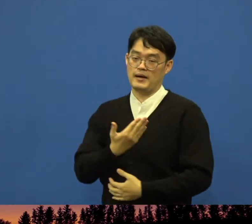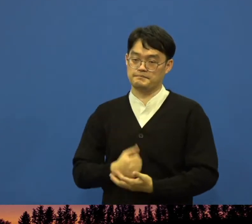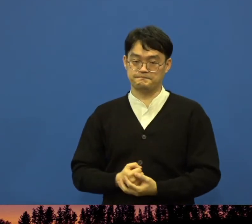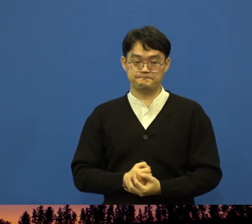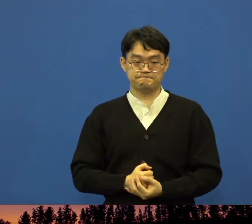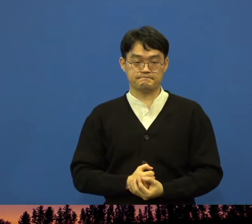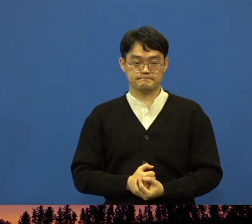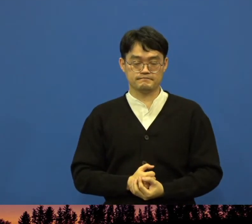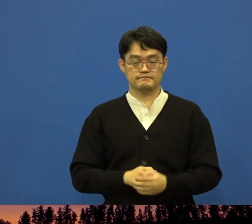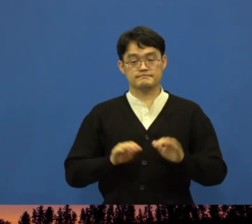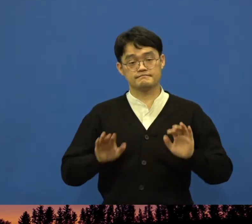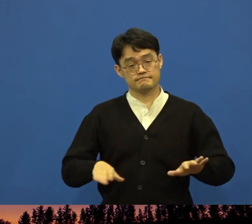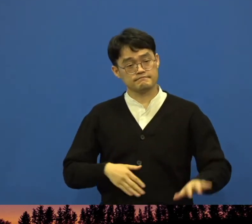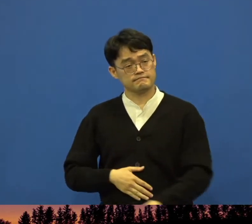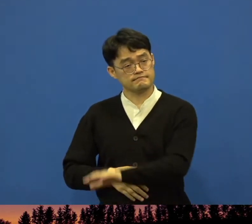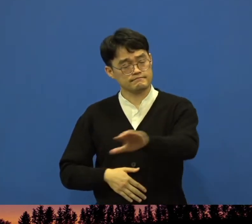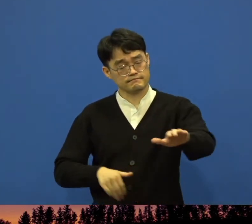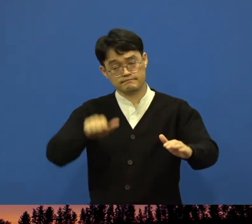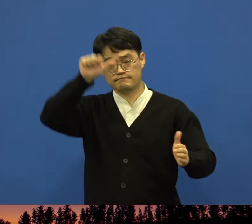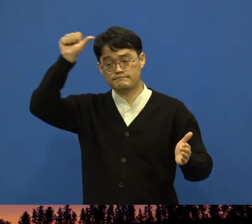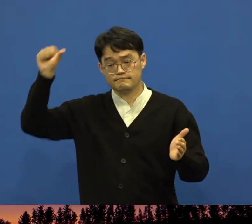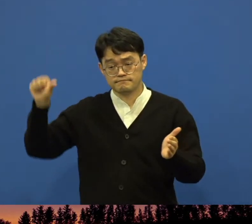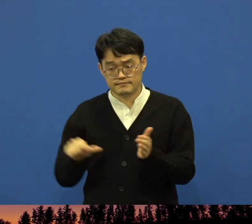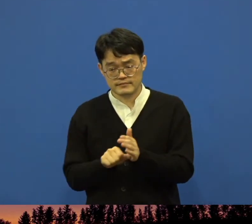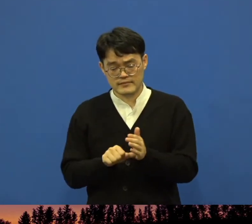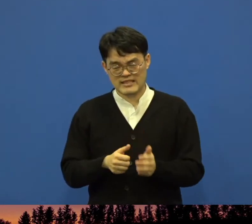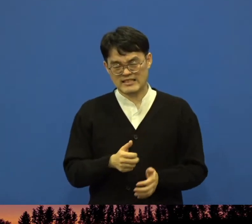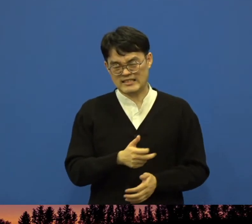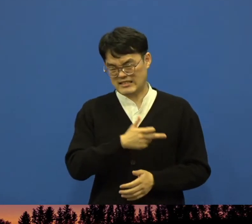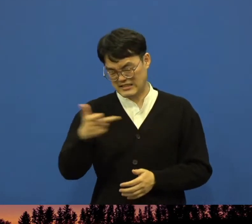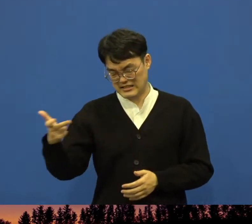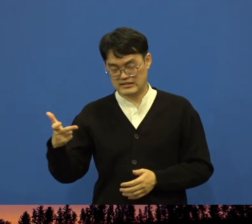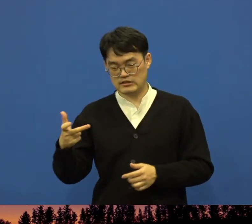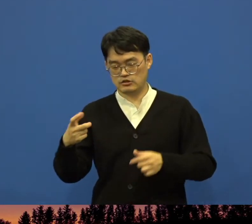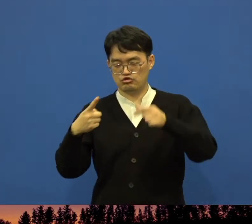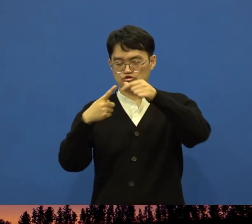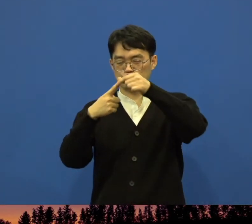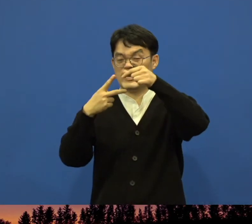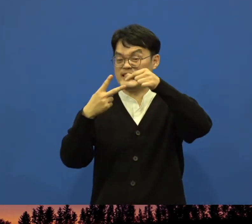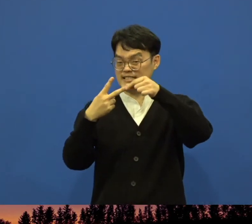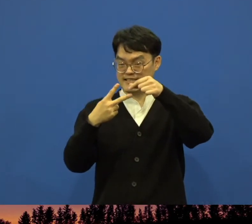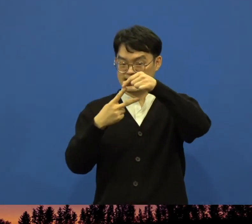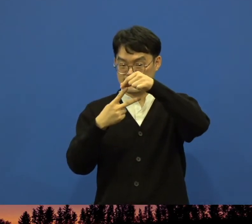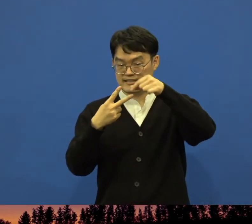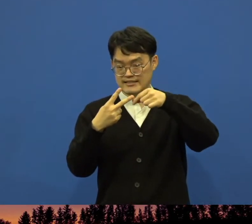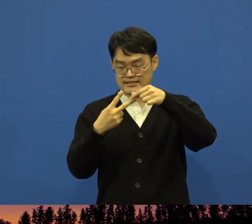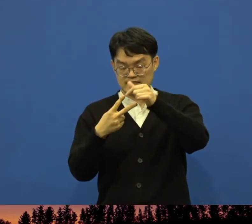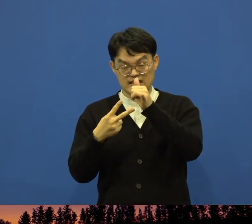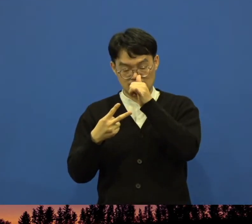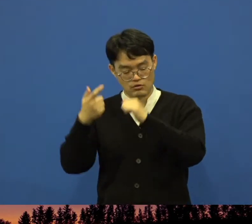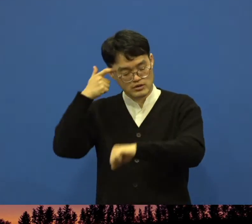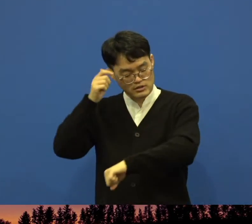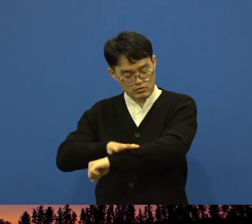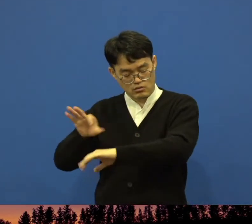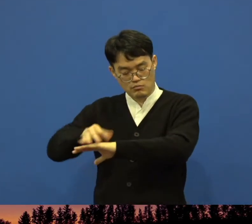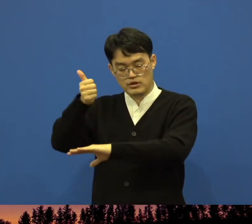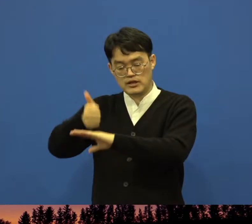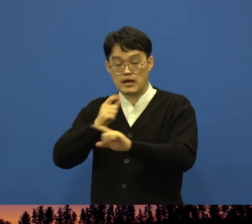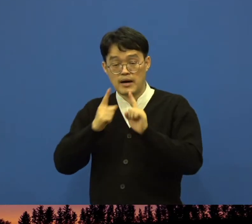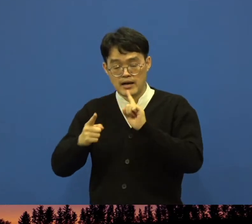오늘 우리 인생을 흔드는 이제 큰 두 가지를 이제 솔로몬이 이제 얘기하는 거예요. 하나는